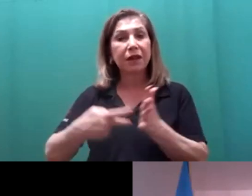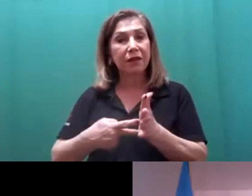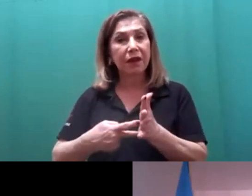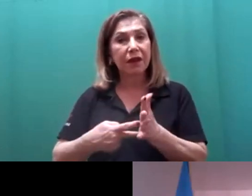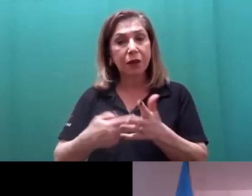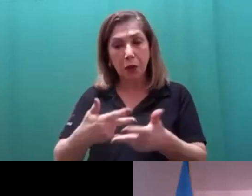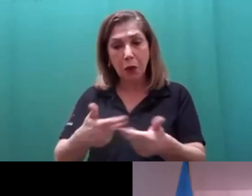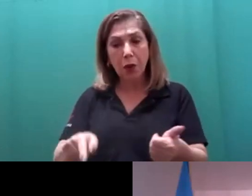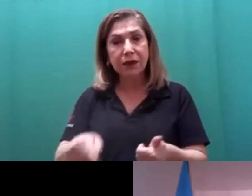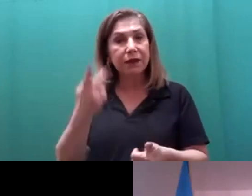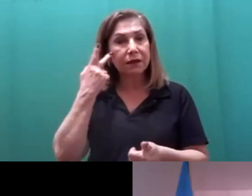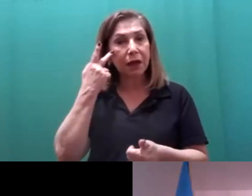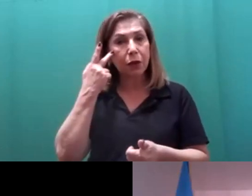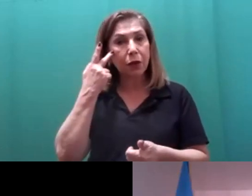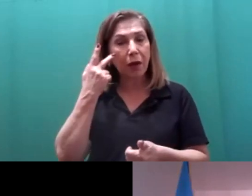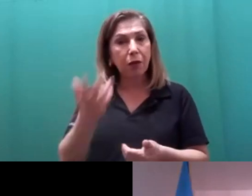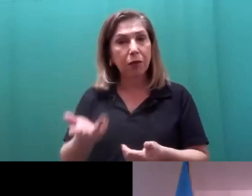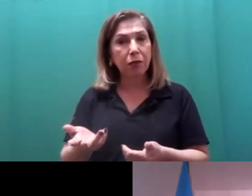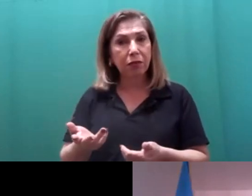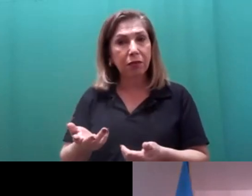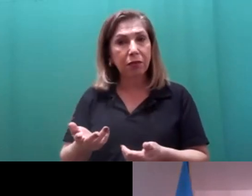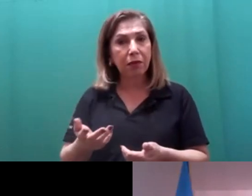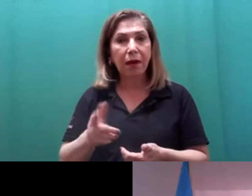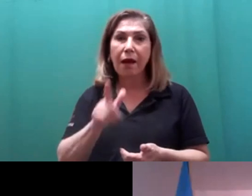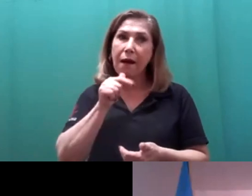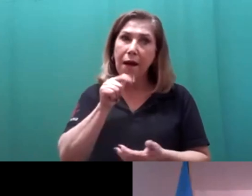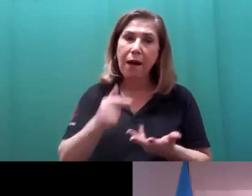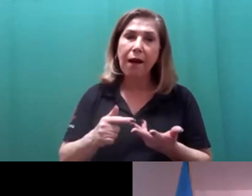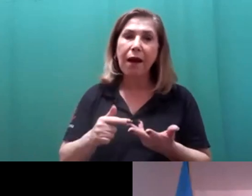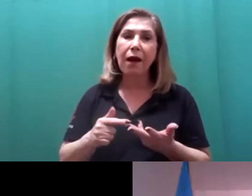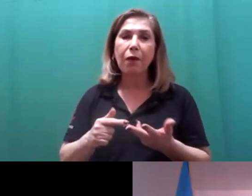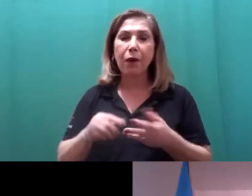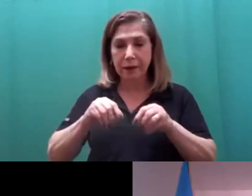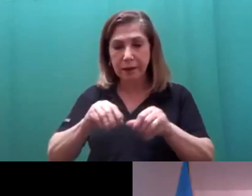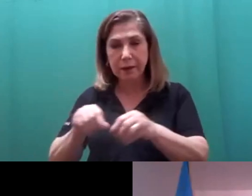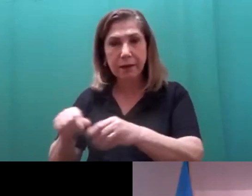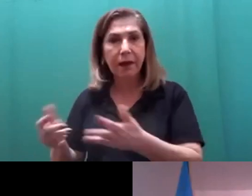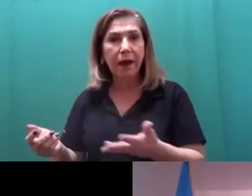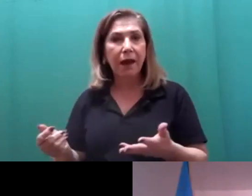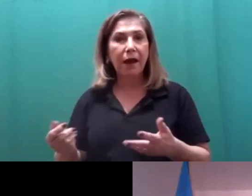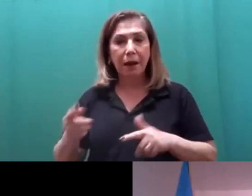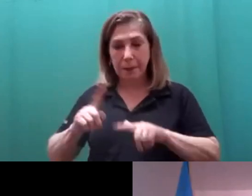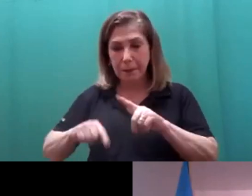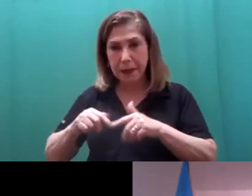naturais. Significa terra, significa água, significa insumos